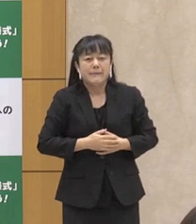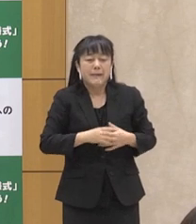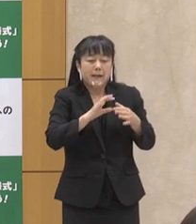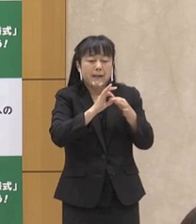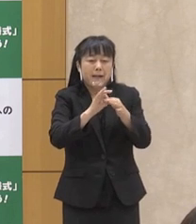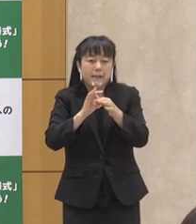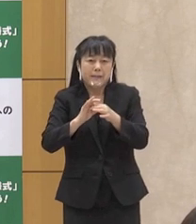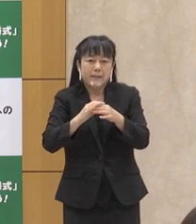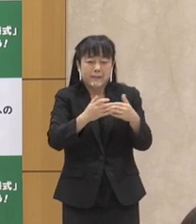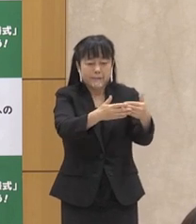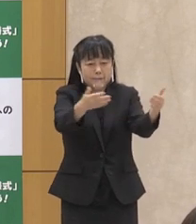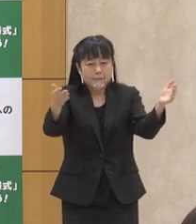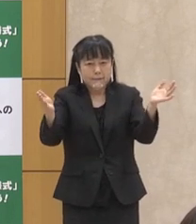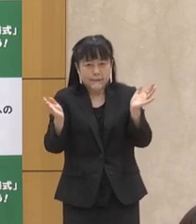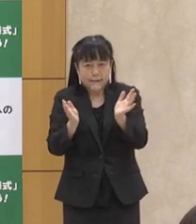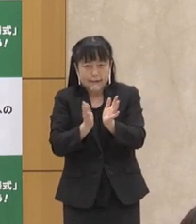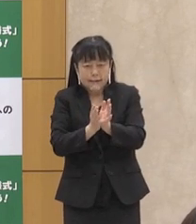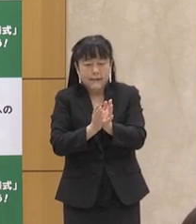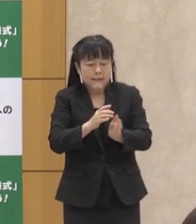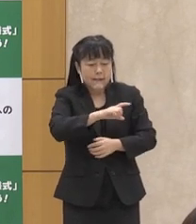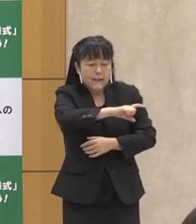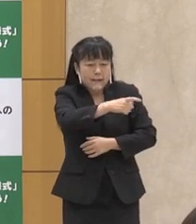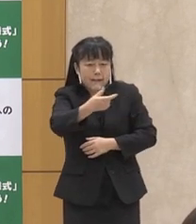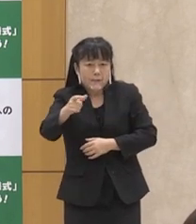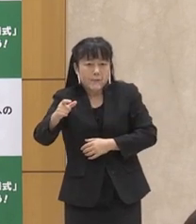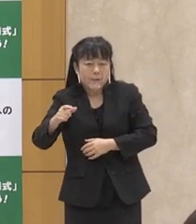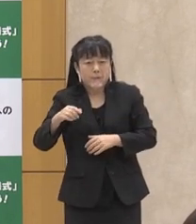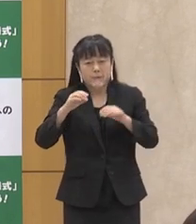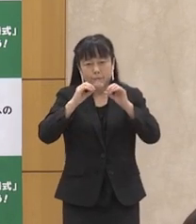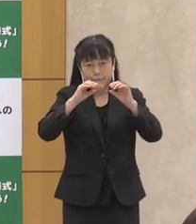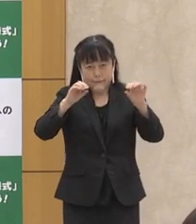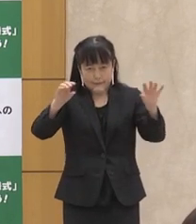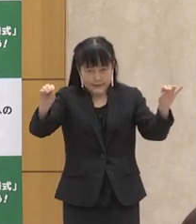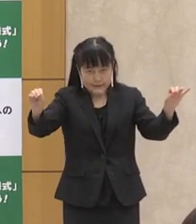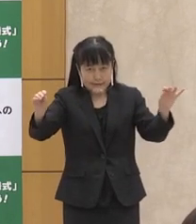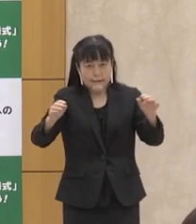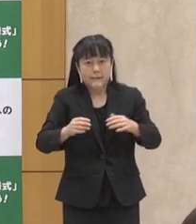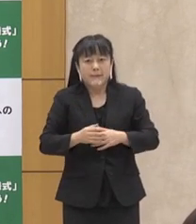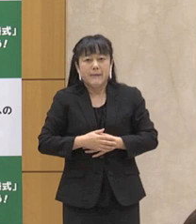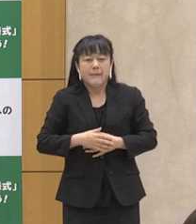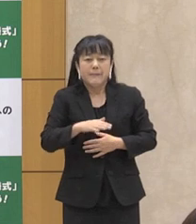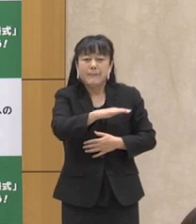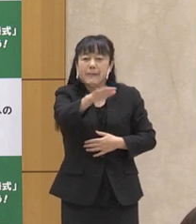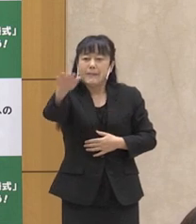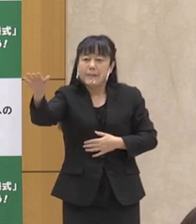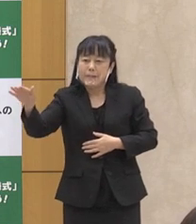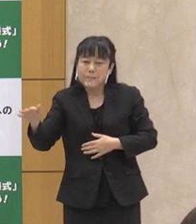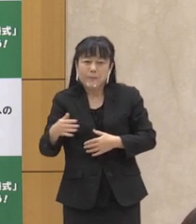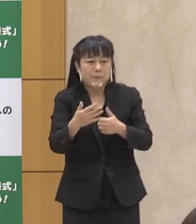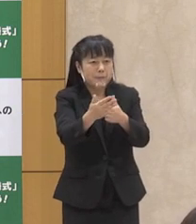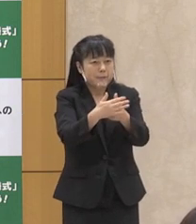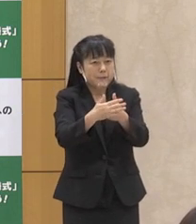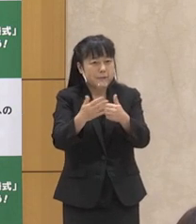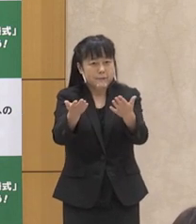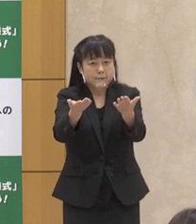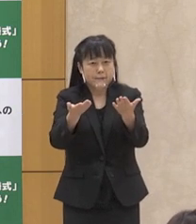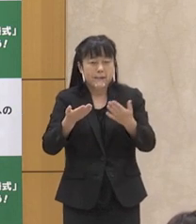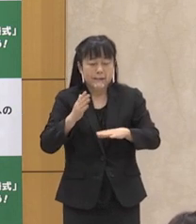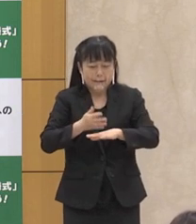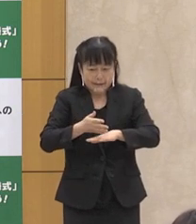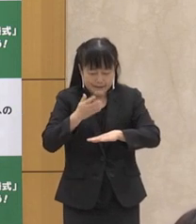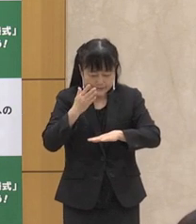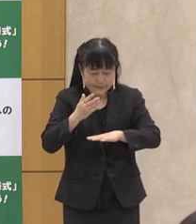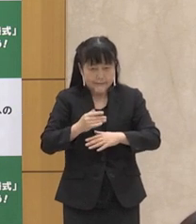団体等に広く周知をお願いいたしました。報道の皆さんにもご協力いただき、ありがたく思っております